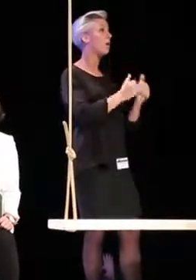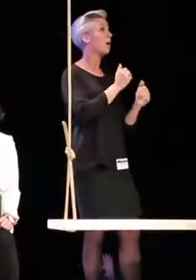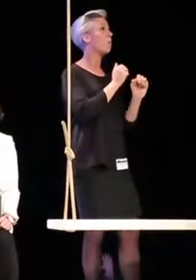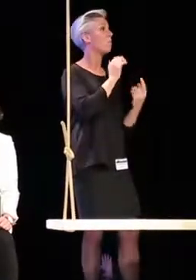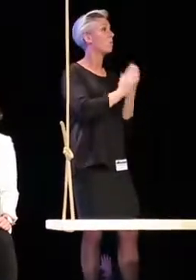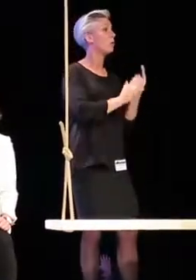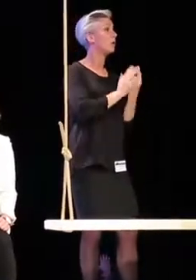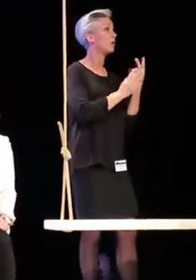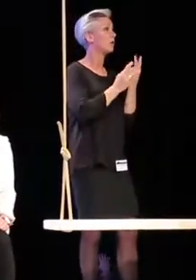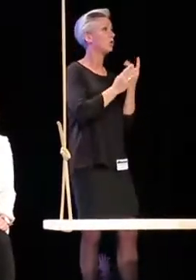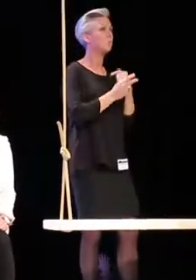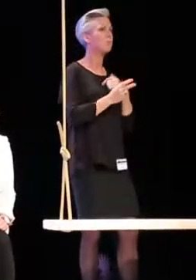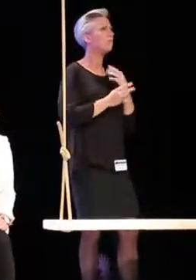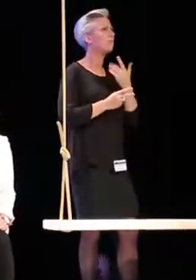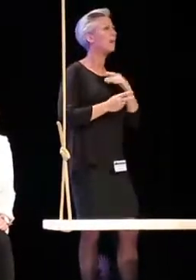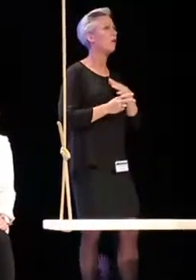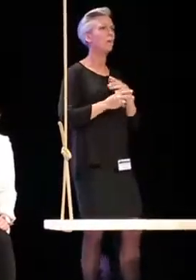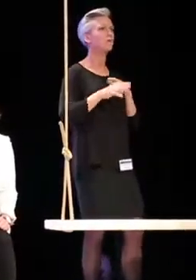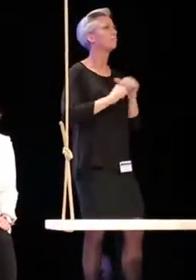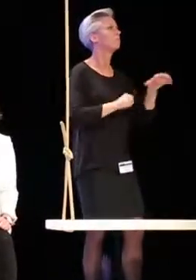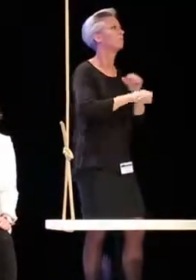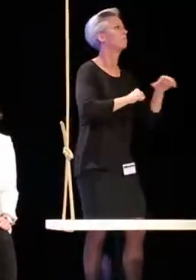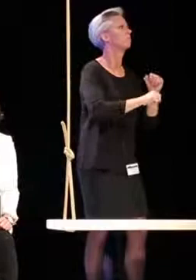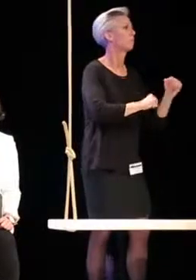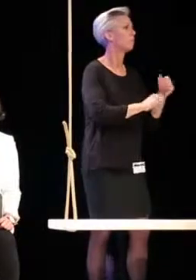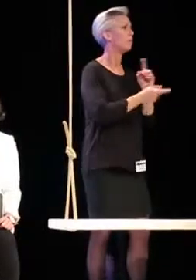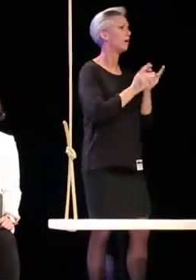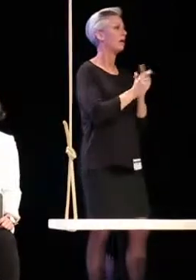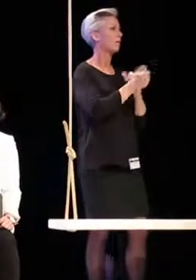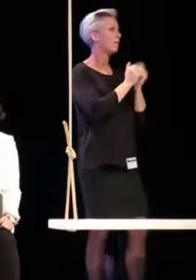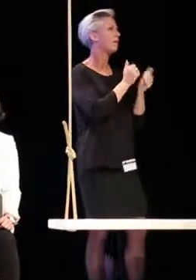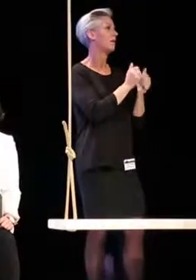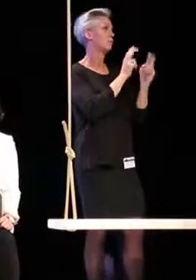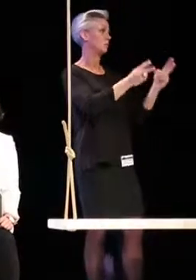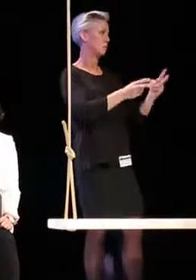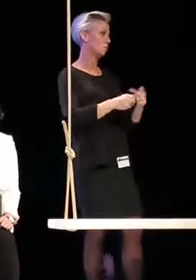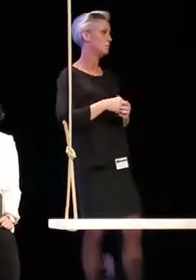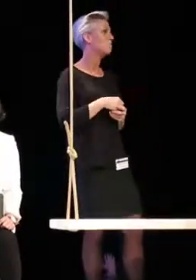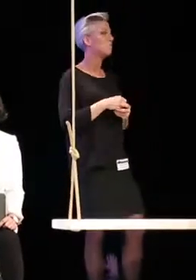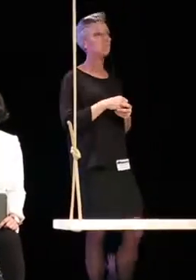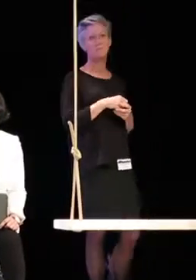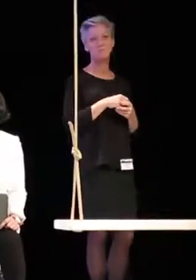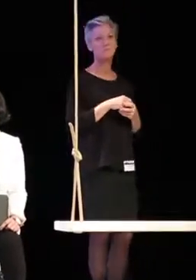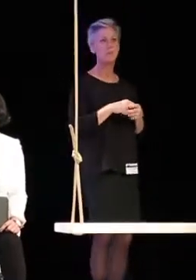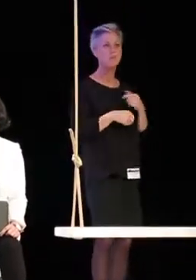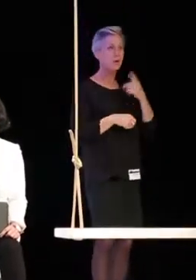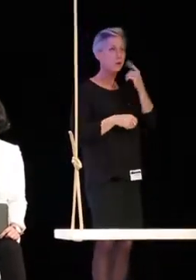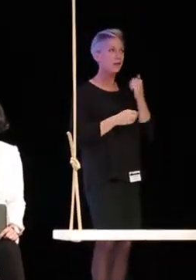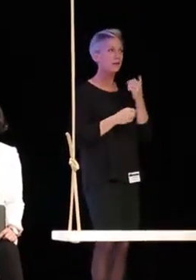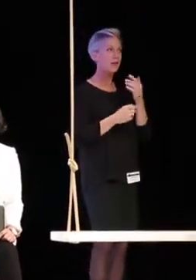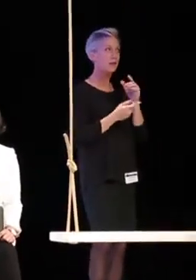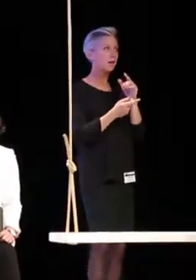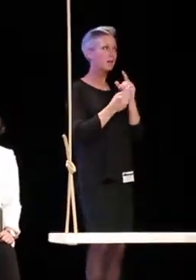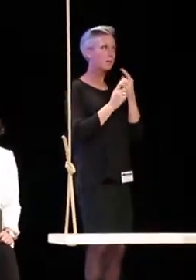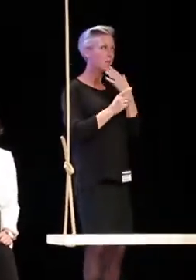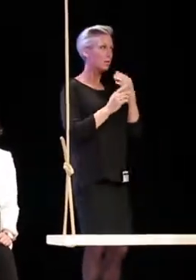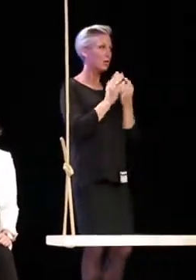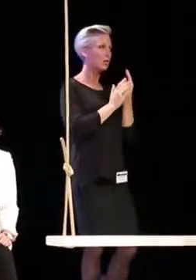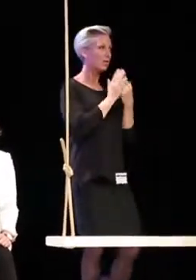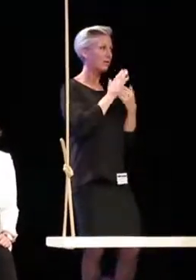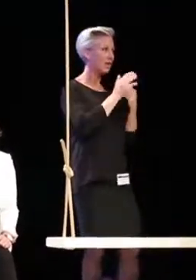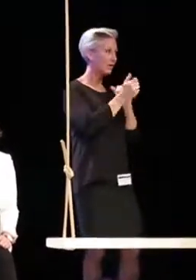istället för att fördela bördor, då blir det kapplöpning. Och det, alltså jag tror att vi har väldigt goda chanser med kapplöpning. Såg ni pressmeddelandet från